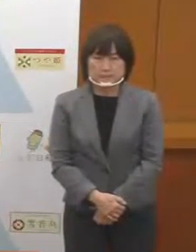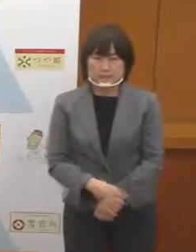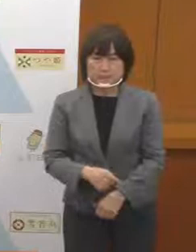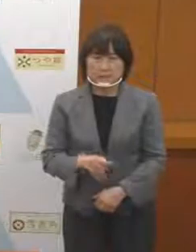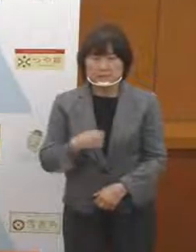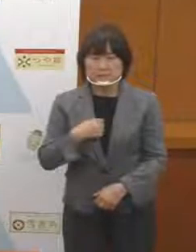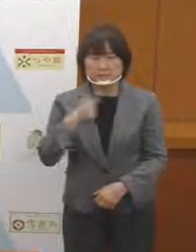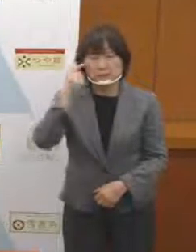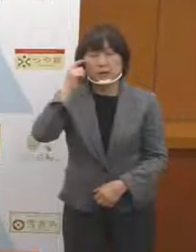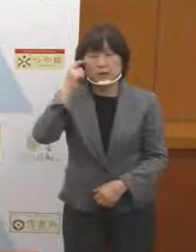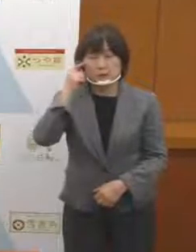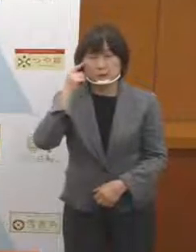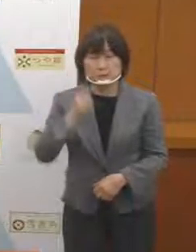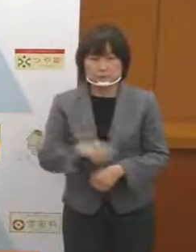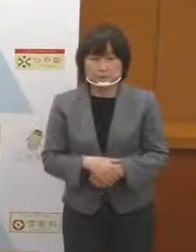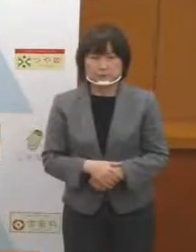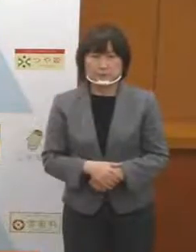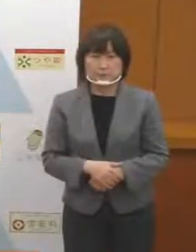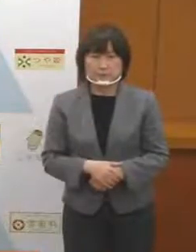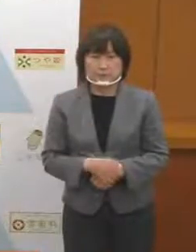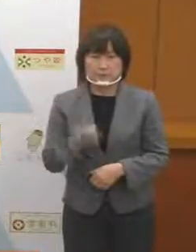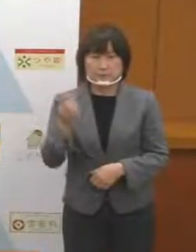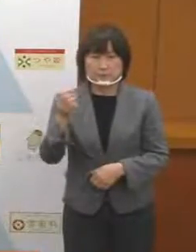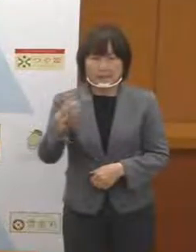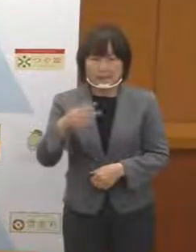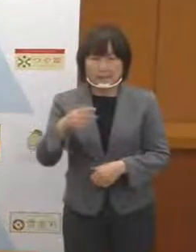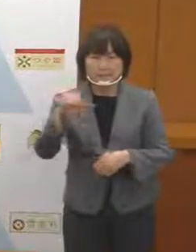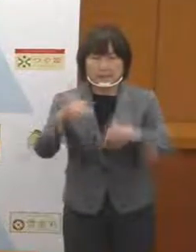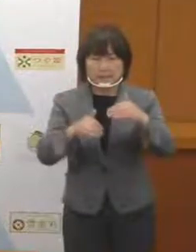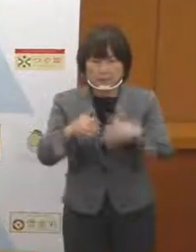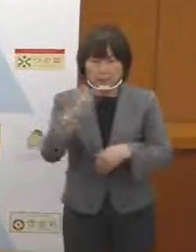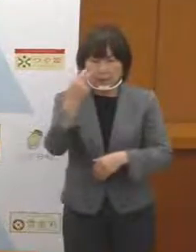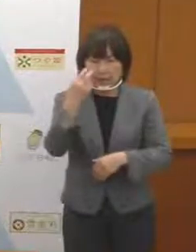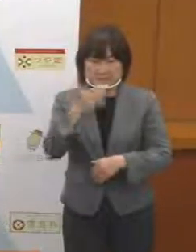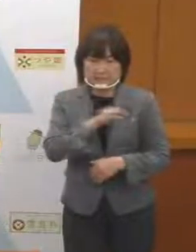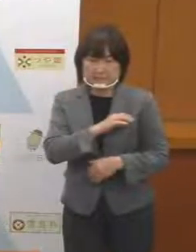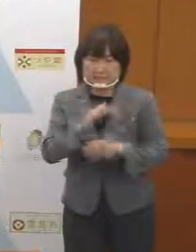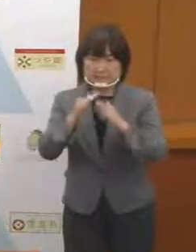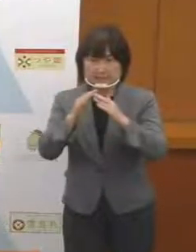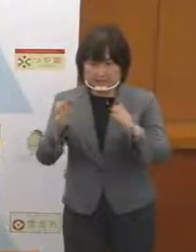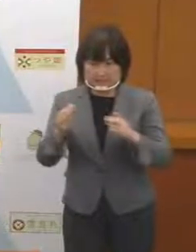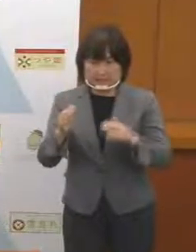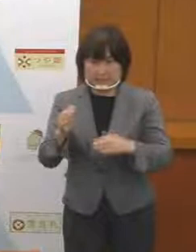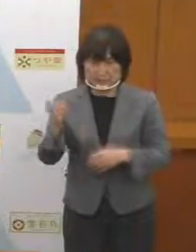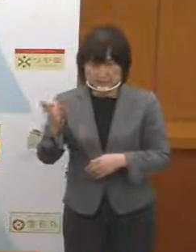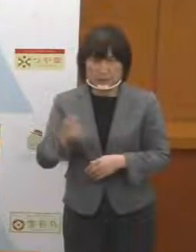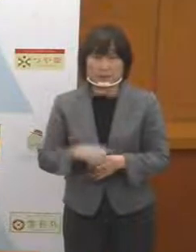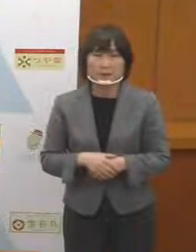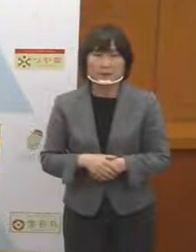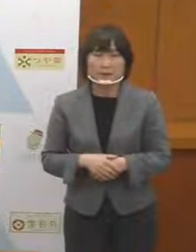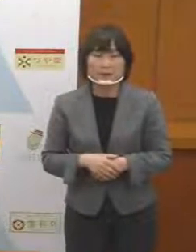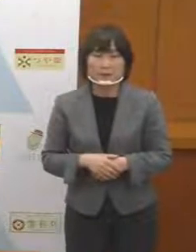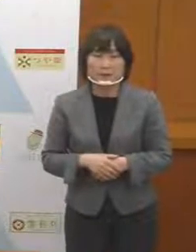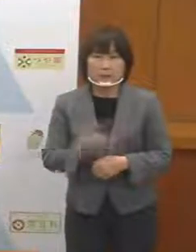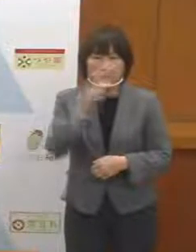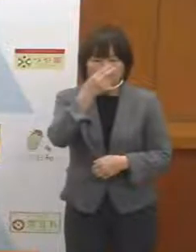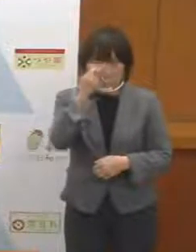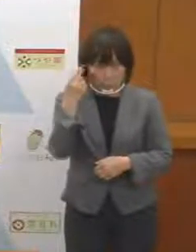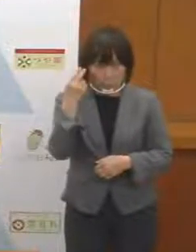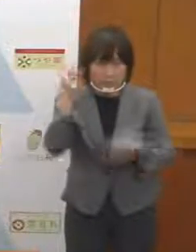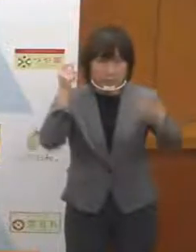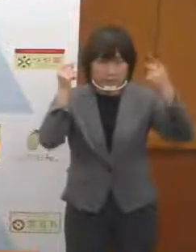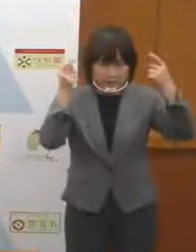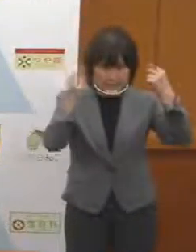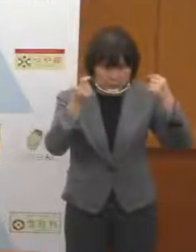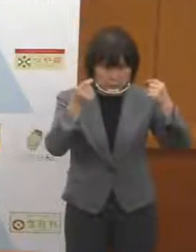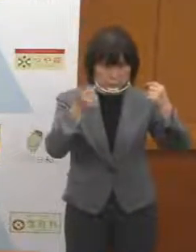考えているところでありますまたあの選挙管理委員会とかですねあと高校や大学